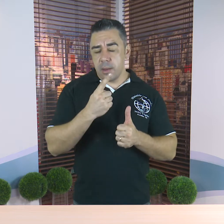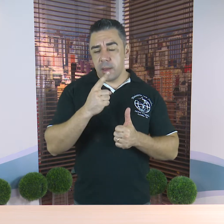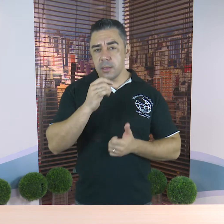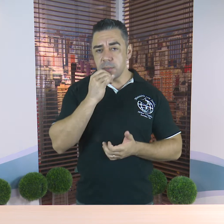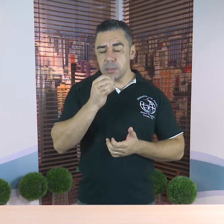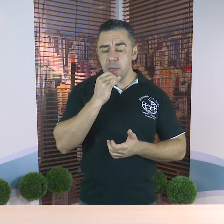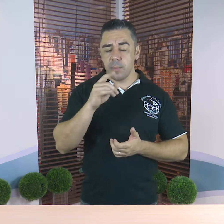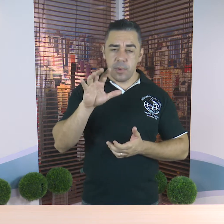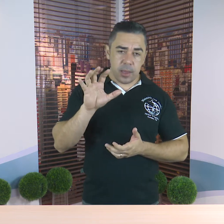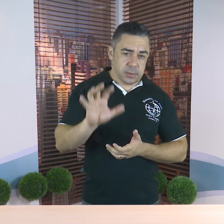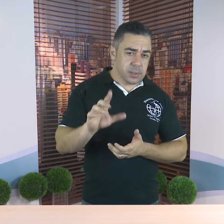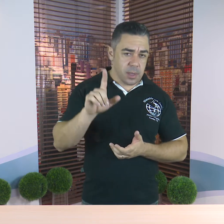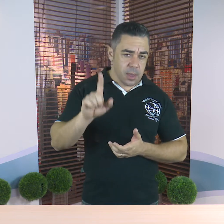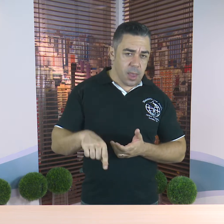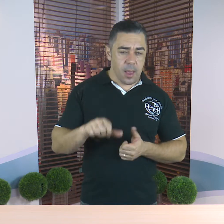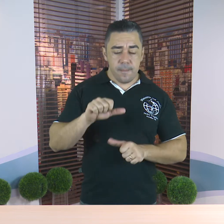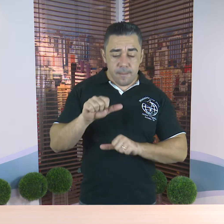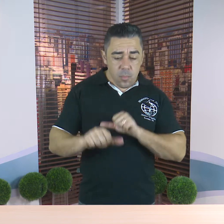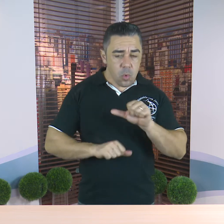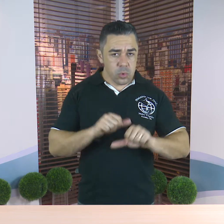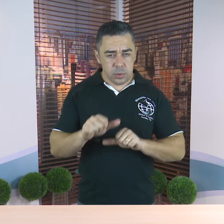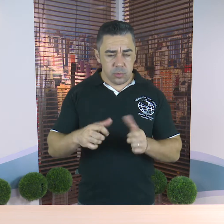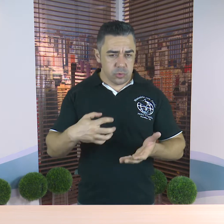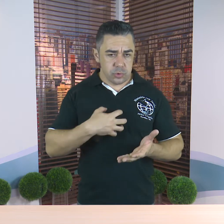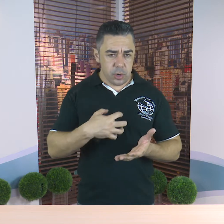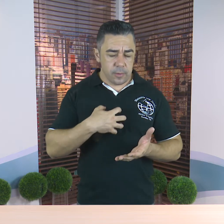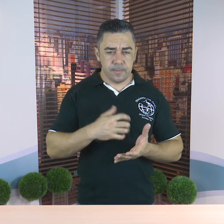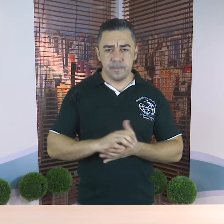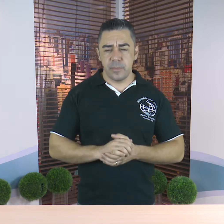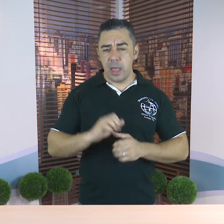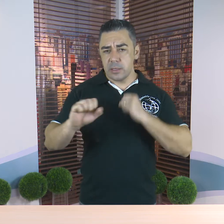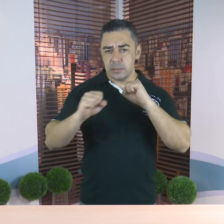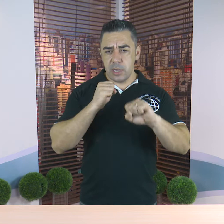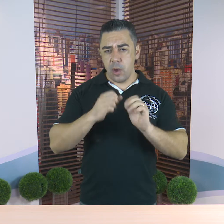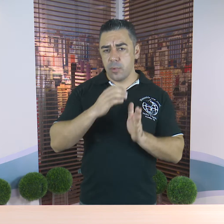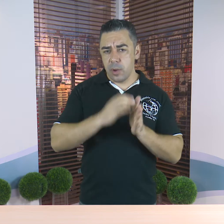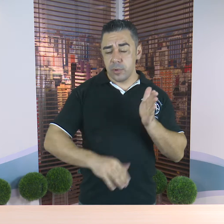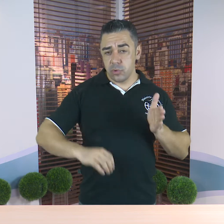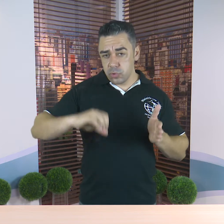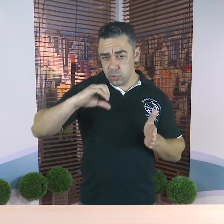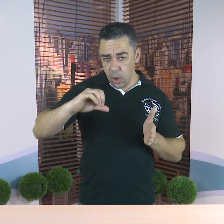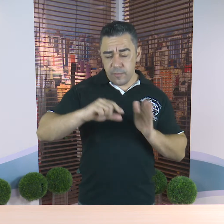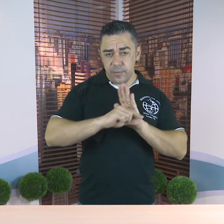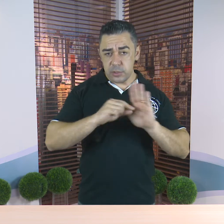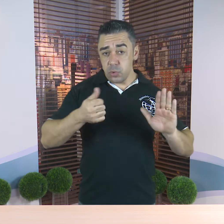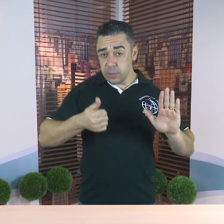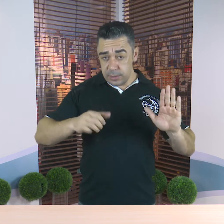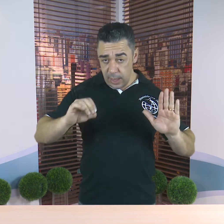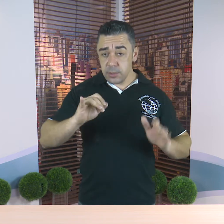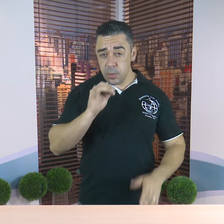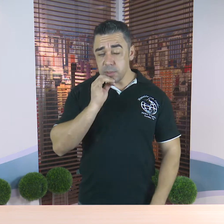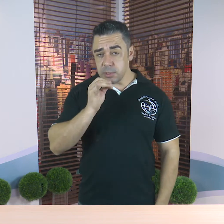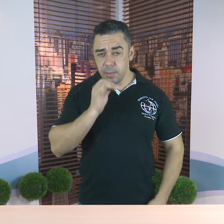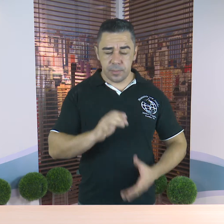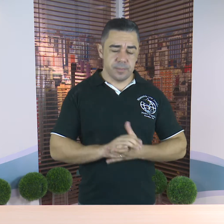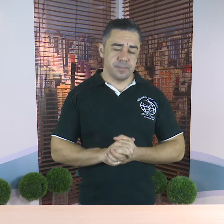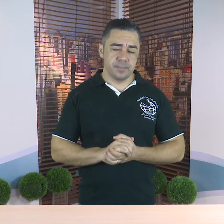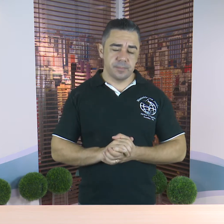alguma maneira, a modifica. O Salmo 9, versículo 10 é um bom exemplo. "O Senhor é